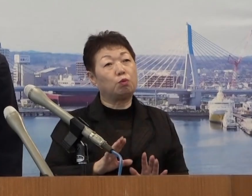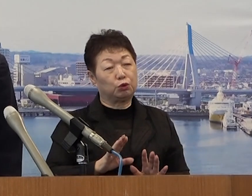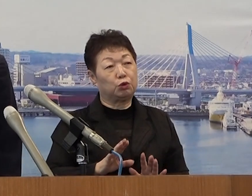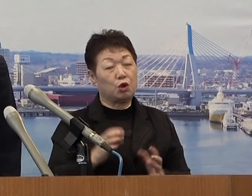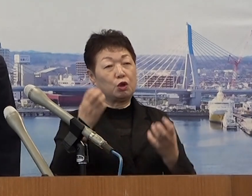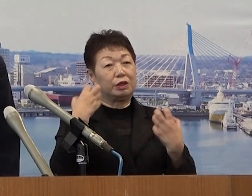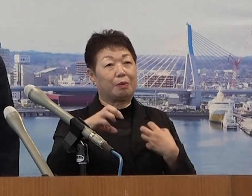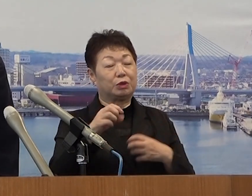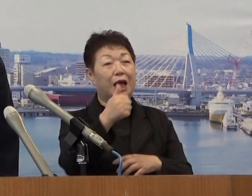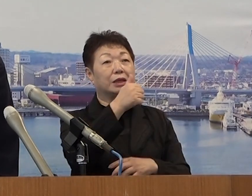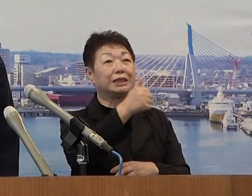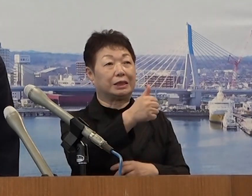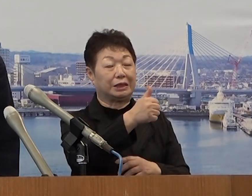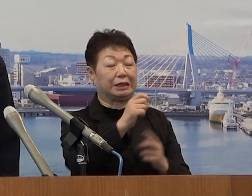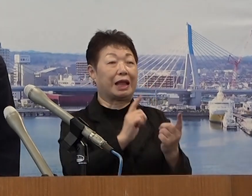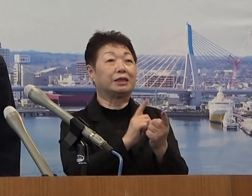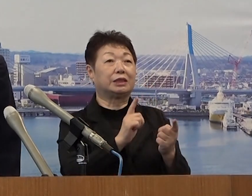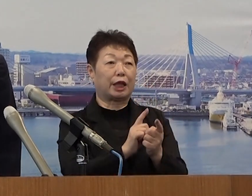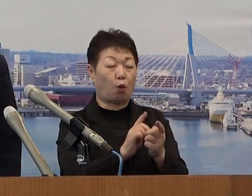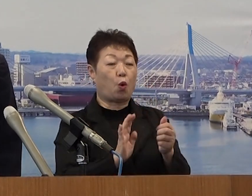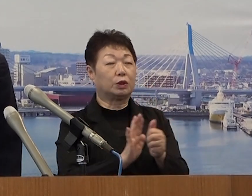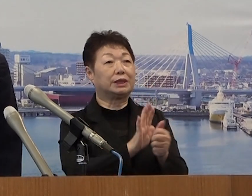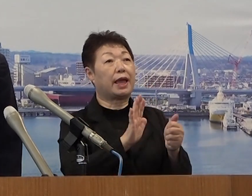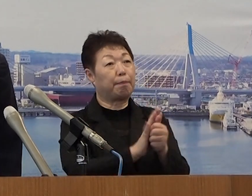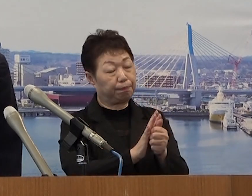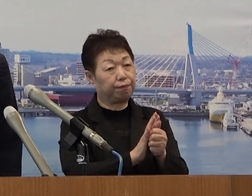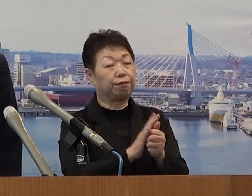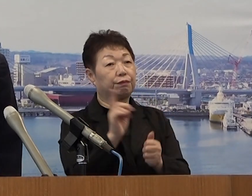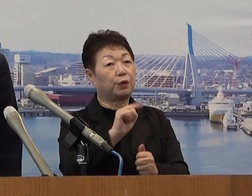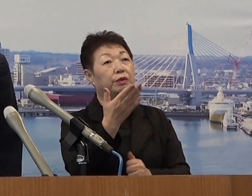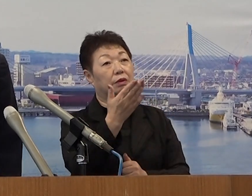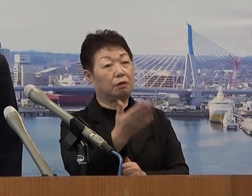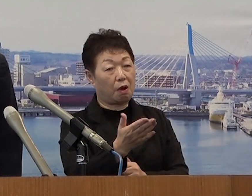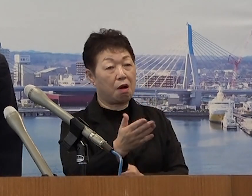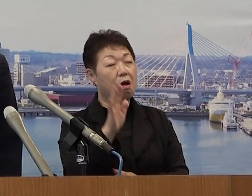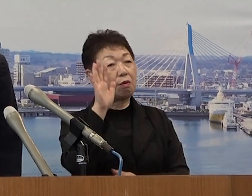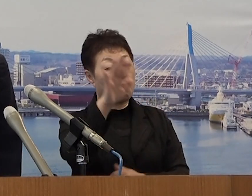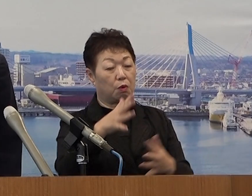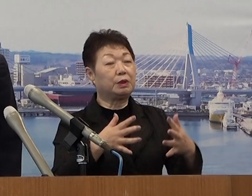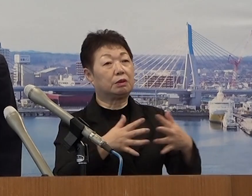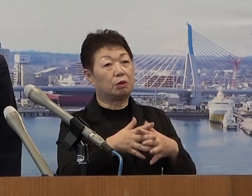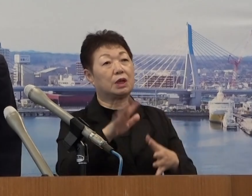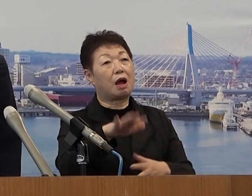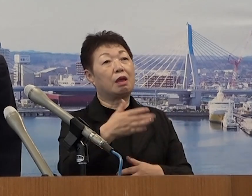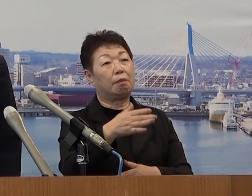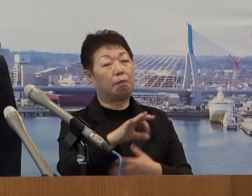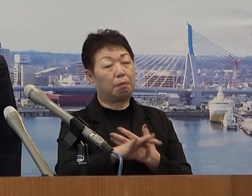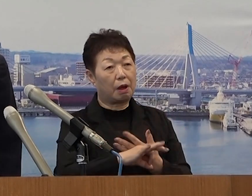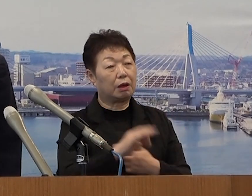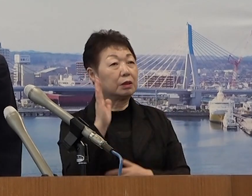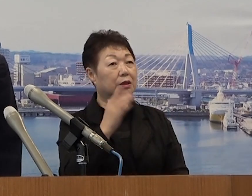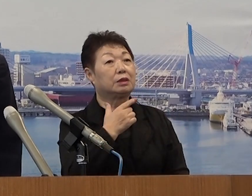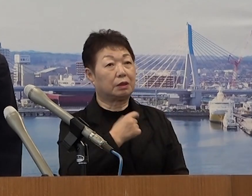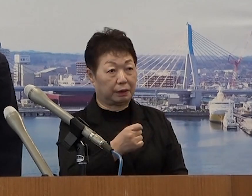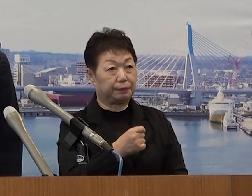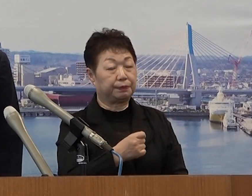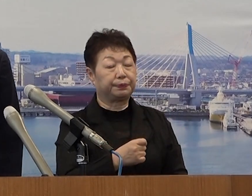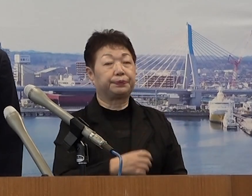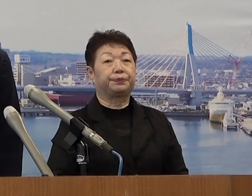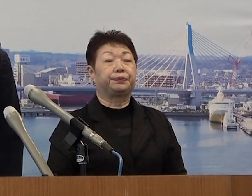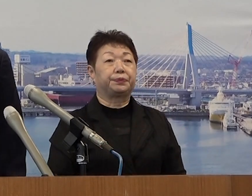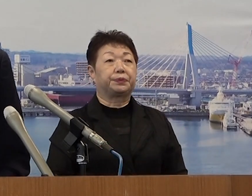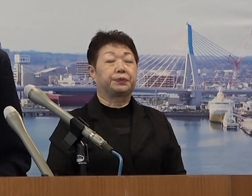ねぶた師の方への支援とかっていうのは現状何か考えられたりするのは、今後なんか見通し含めてあればちょっとお伺いしたいと思います。